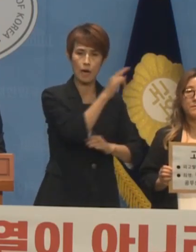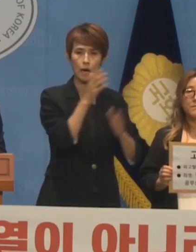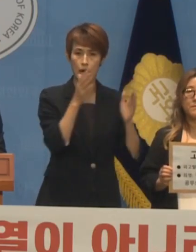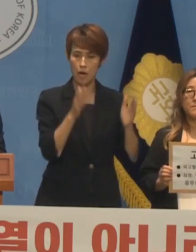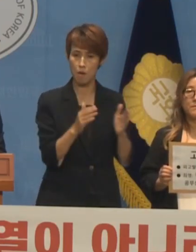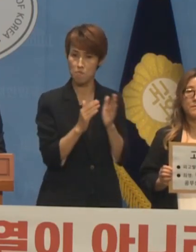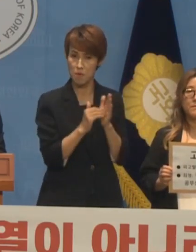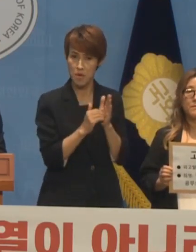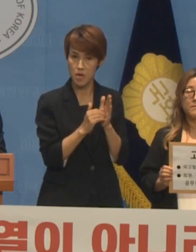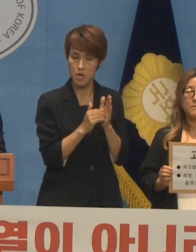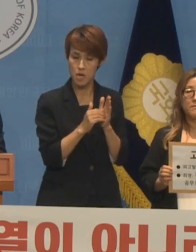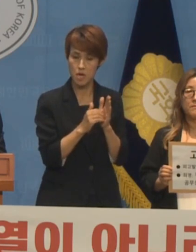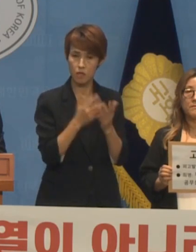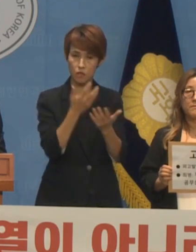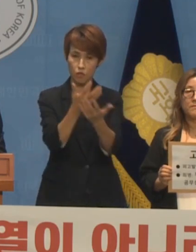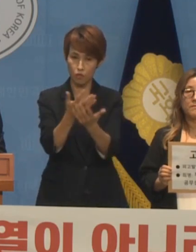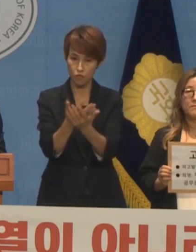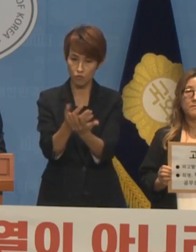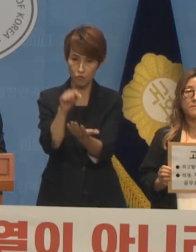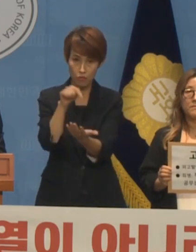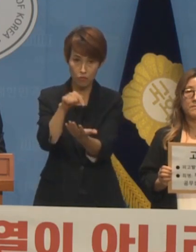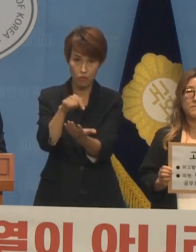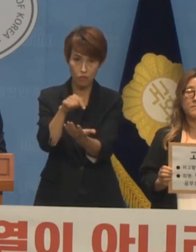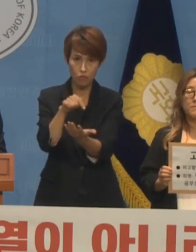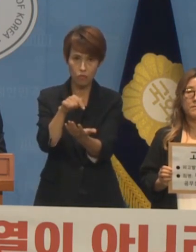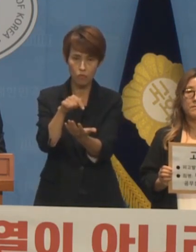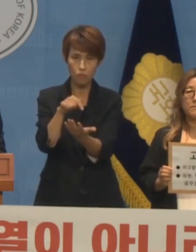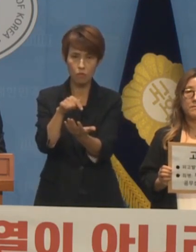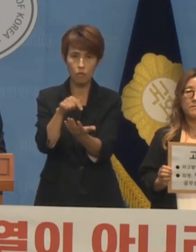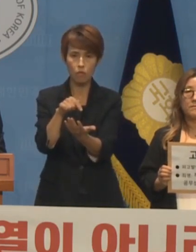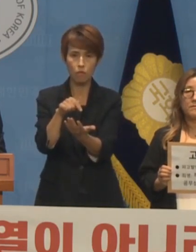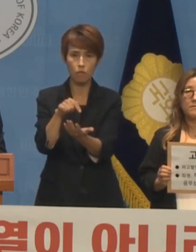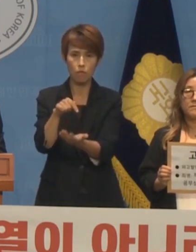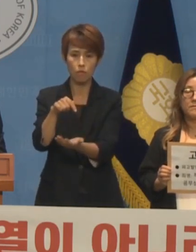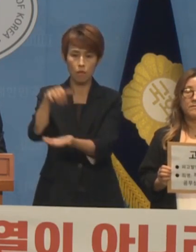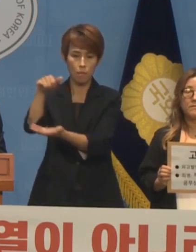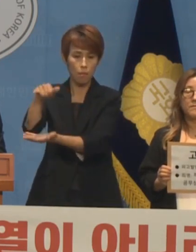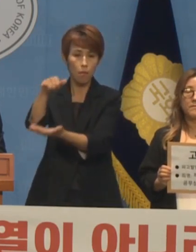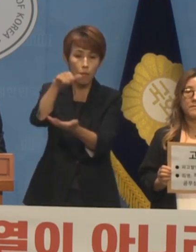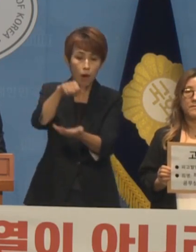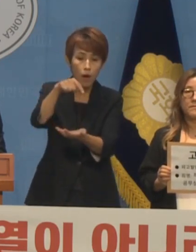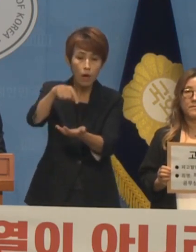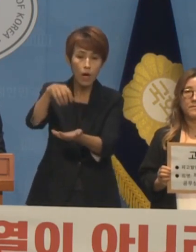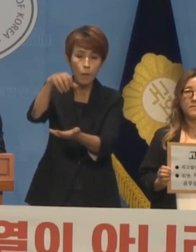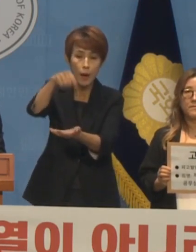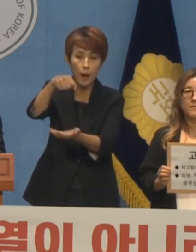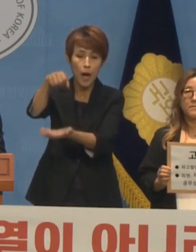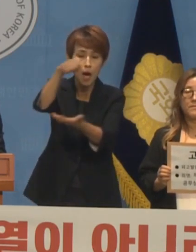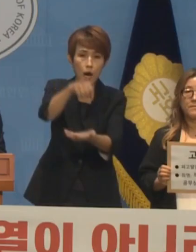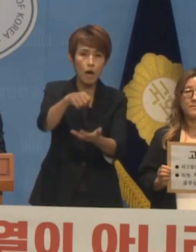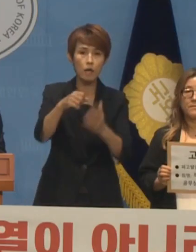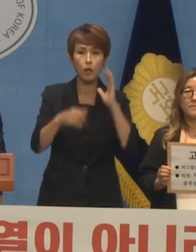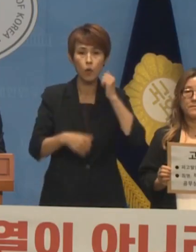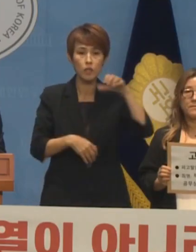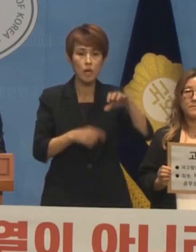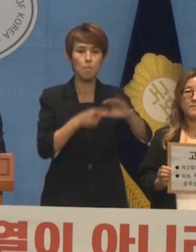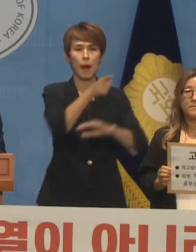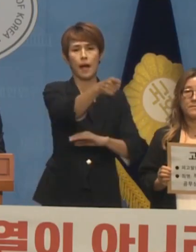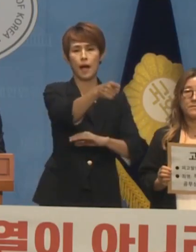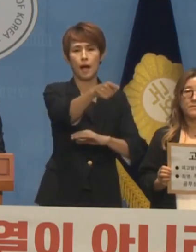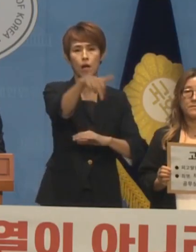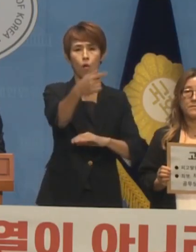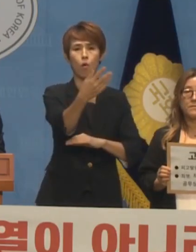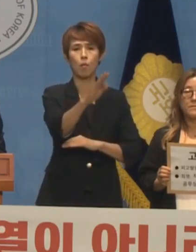기밀 등을 담은 국가 기밀 문서들을 에코백에 담아서 대통령실 건물 밖 코바나